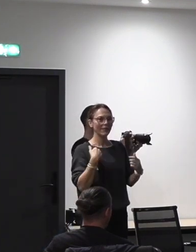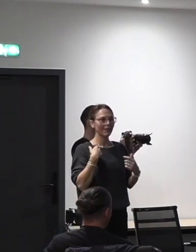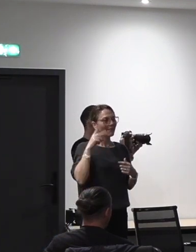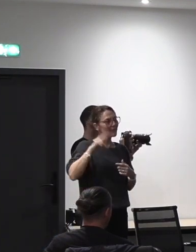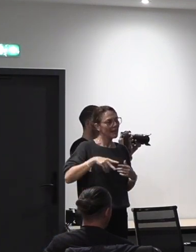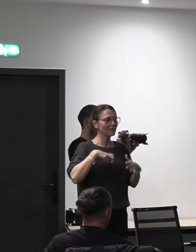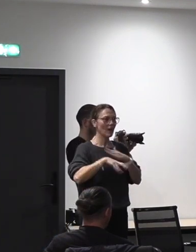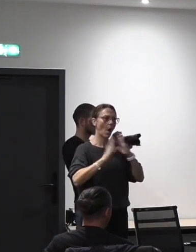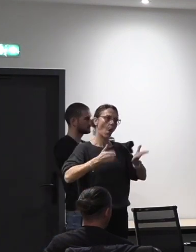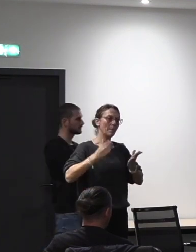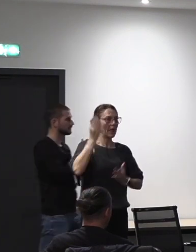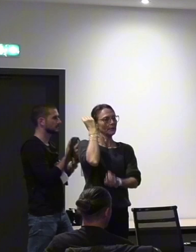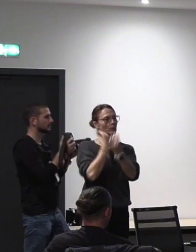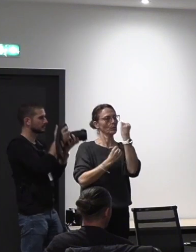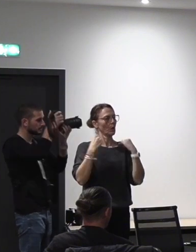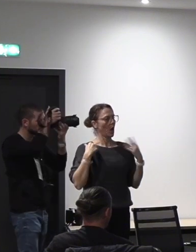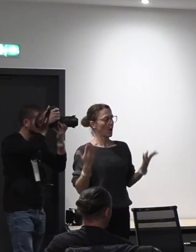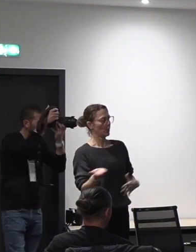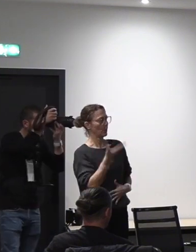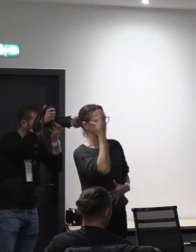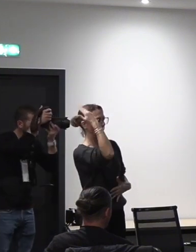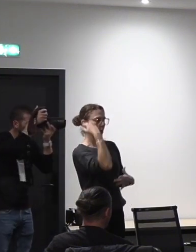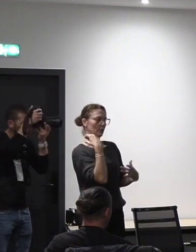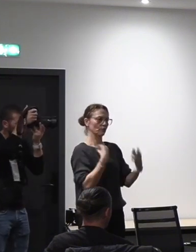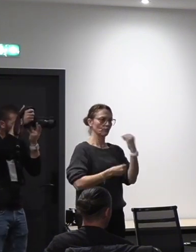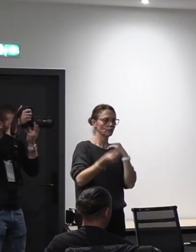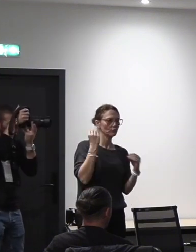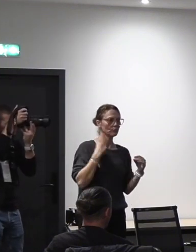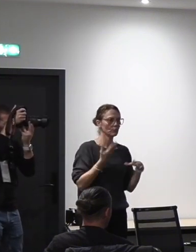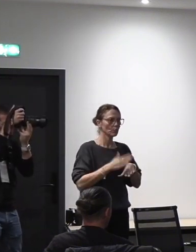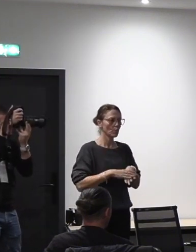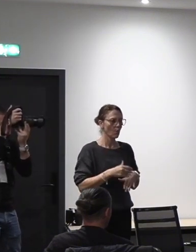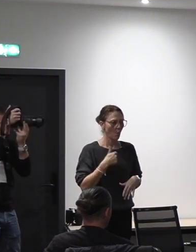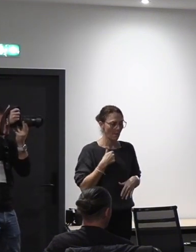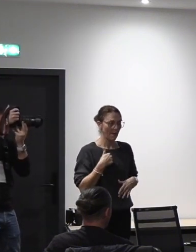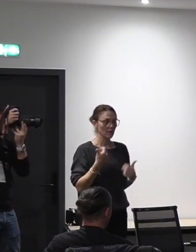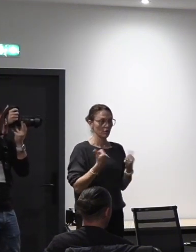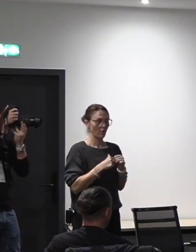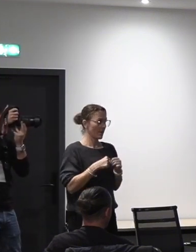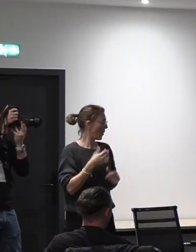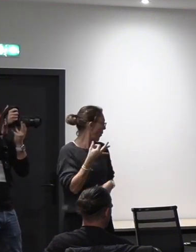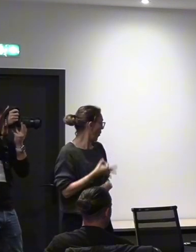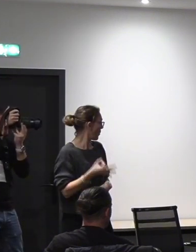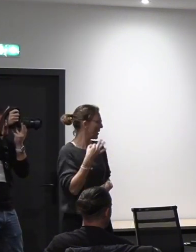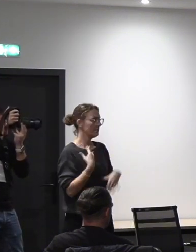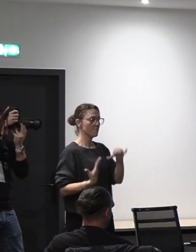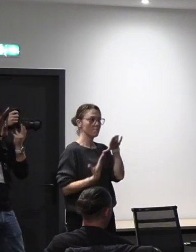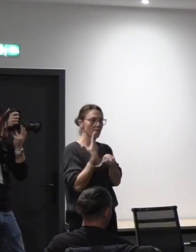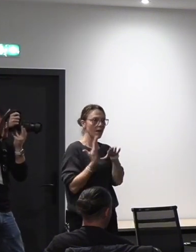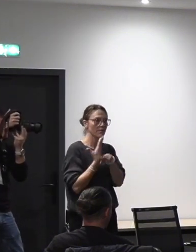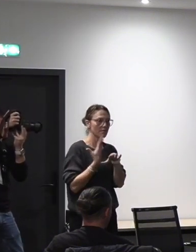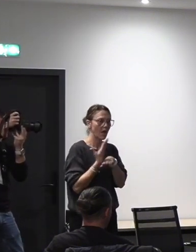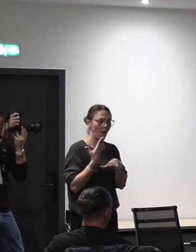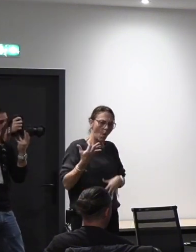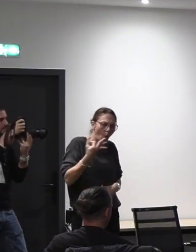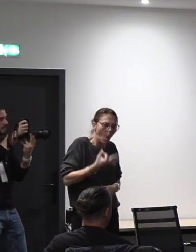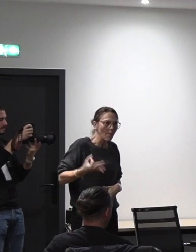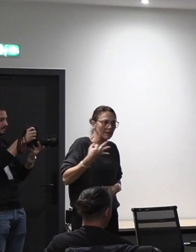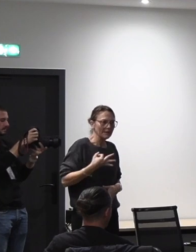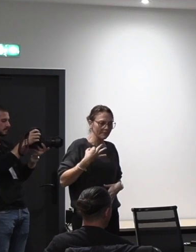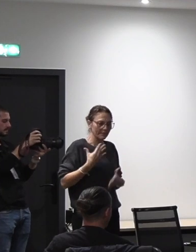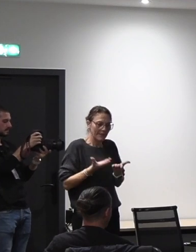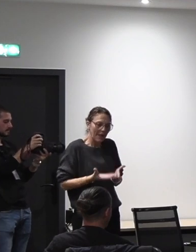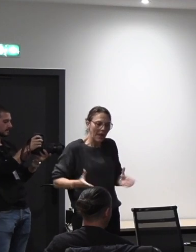vraiment très bien pris en charge, je mettais automatiquement le matin à côté de